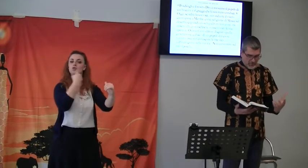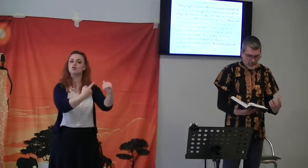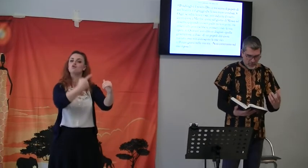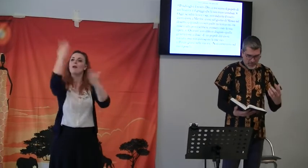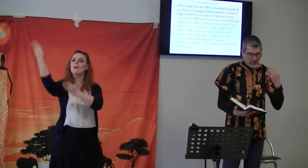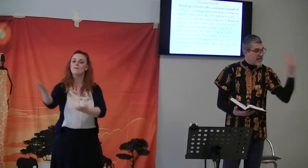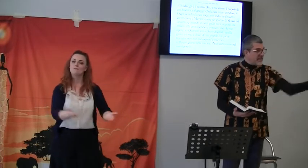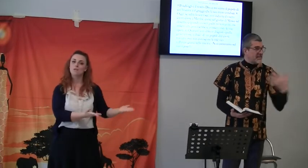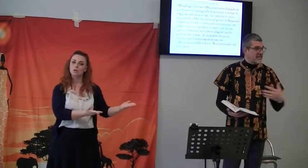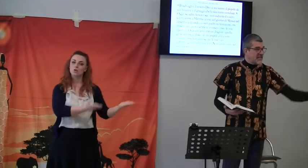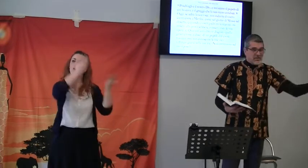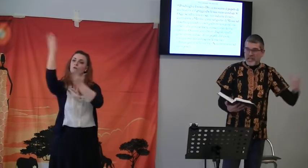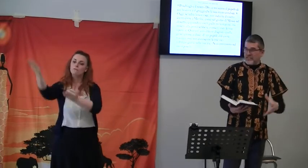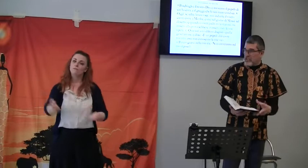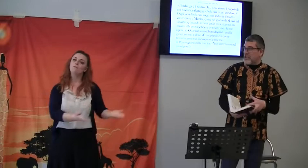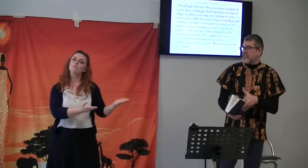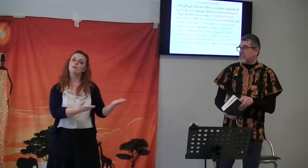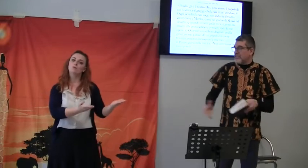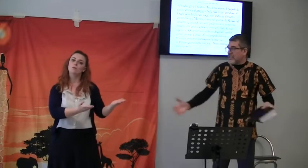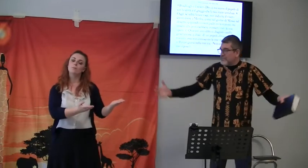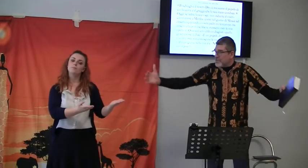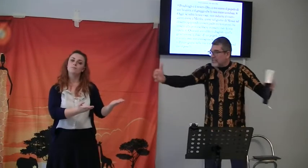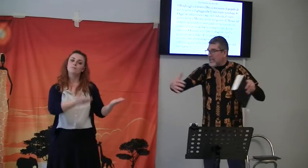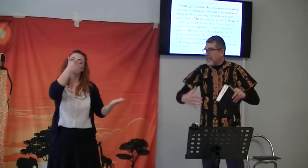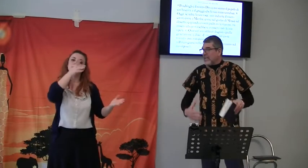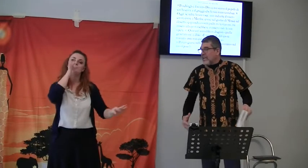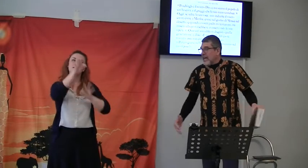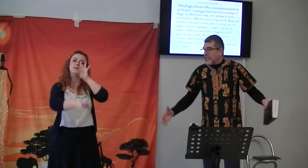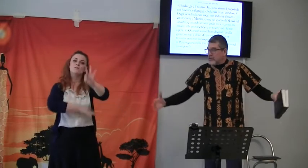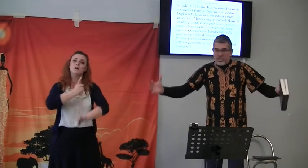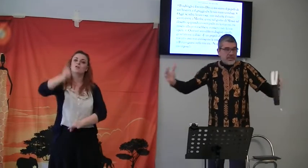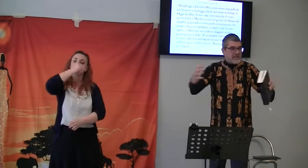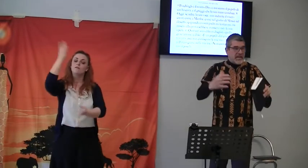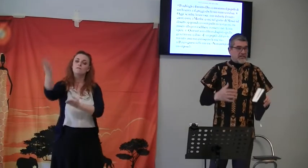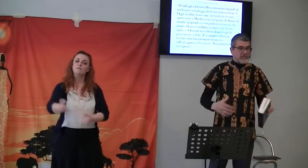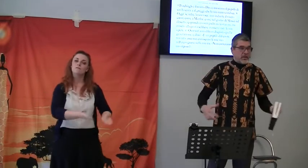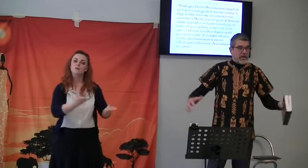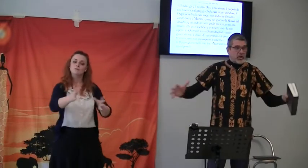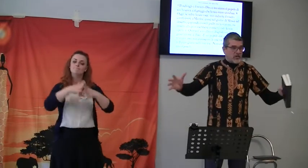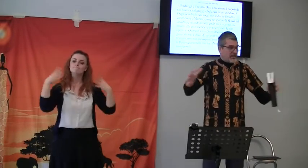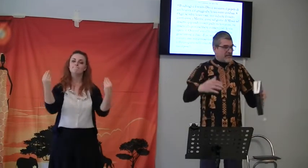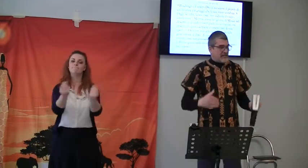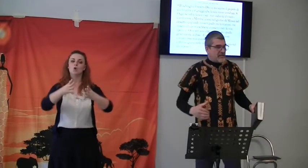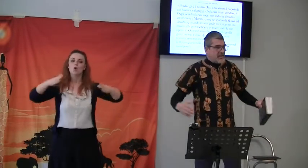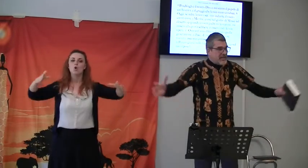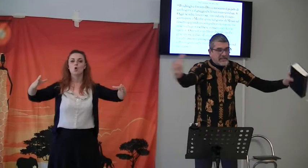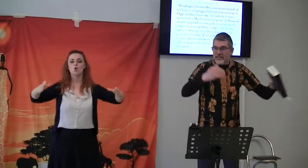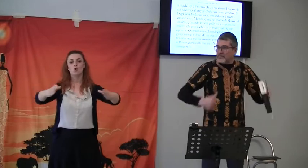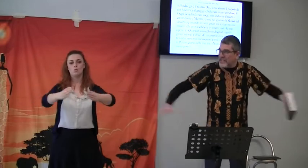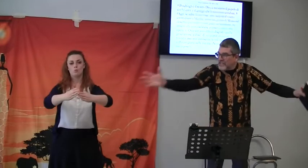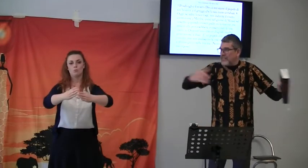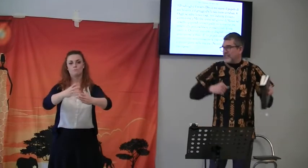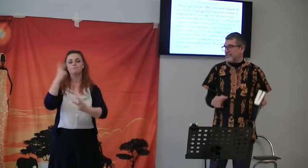primo verbo, è proprio questo: venite. Cioè Dio che ci invita a riunirci insieme per qualcosa.